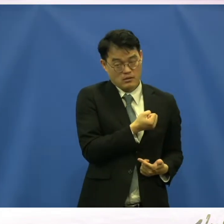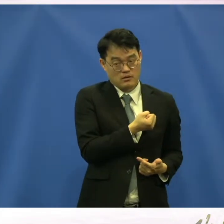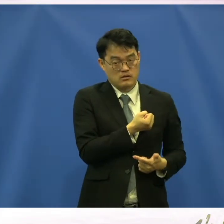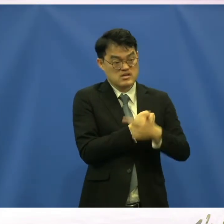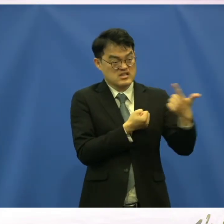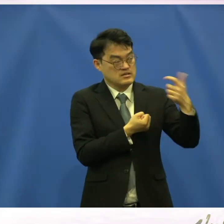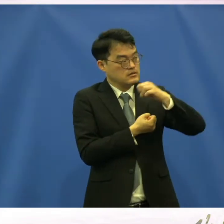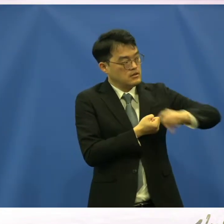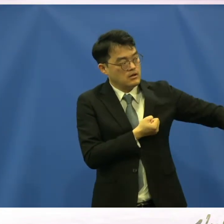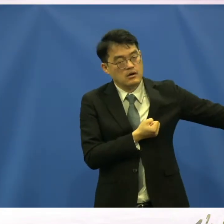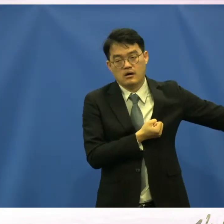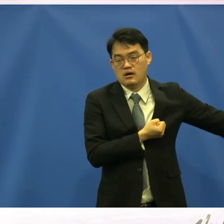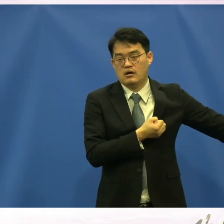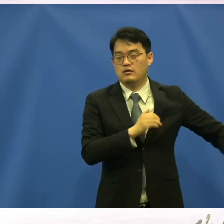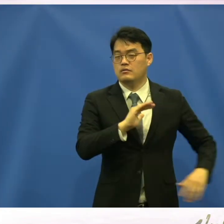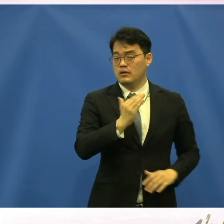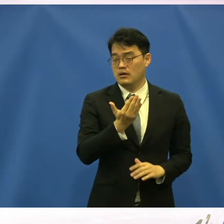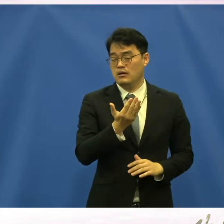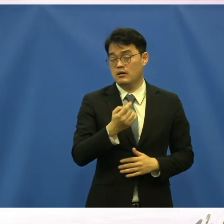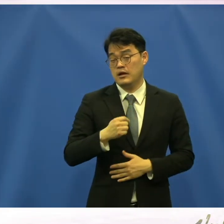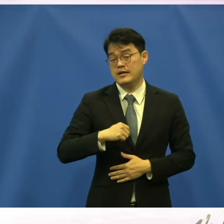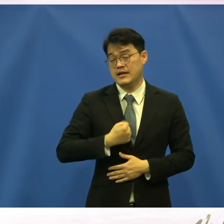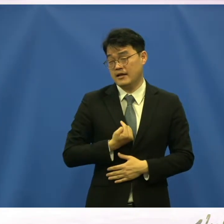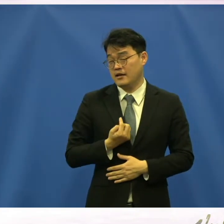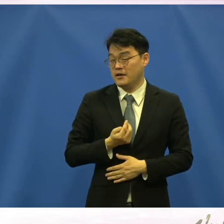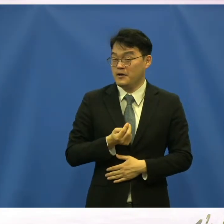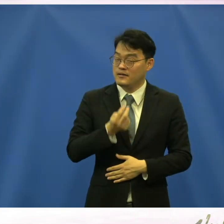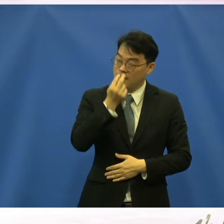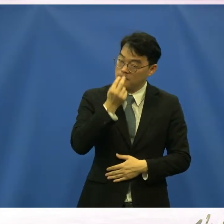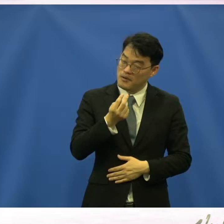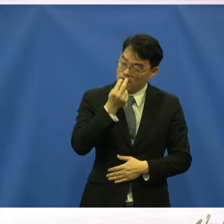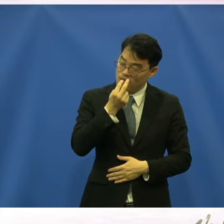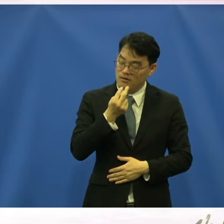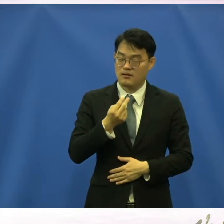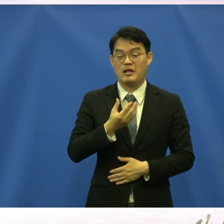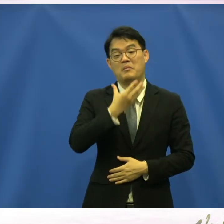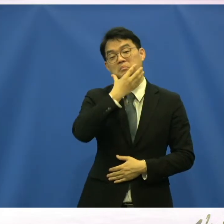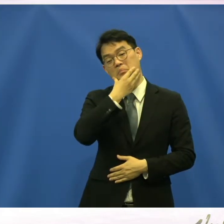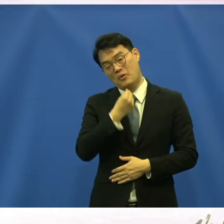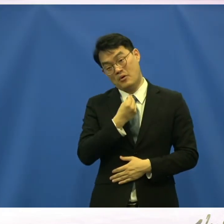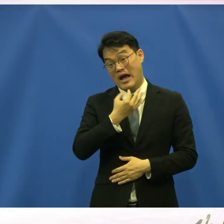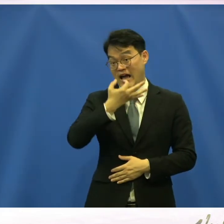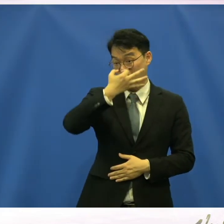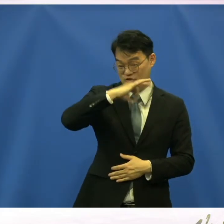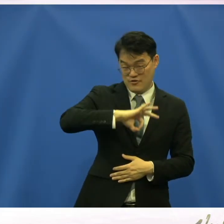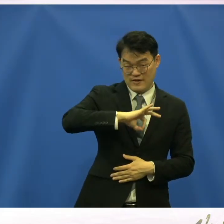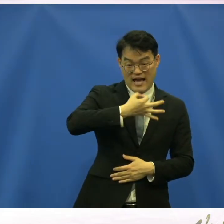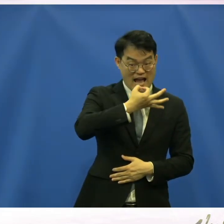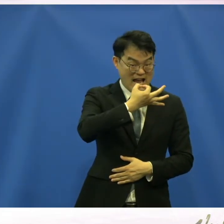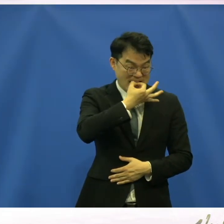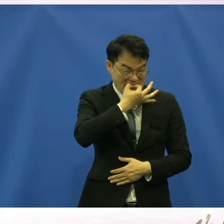그러니까 자기 목숨, 자기 행복, 자기 유익을 추구하는 거죠.